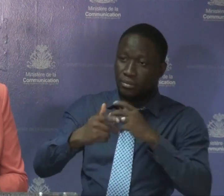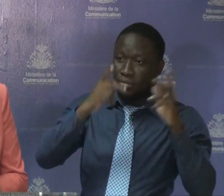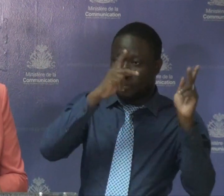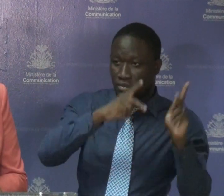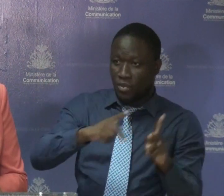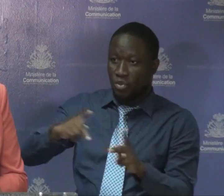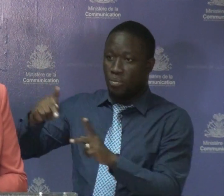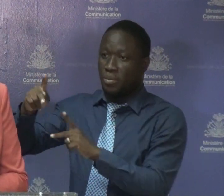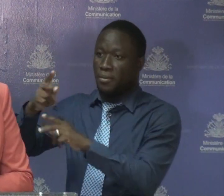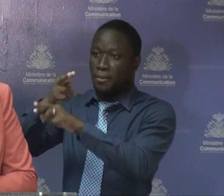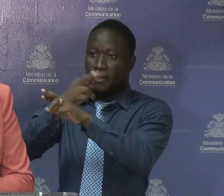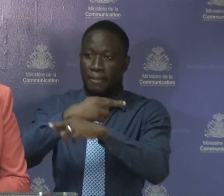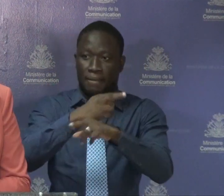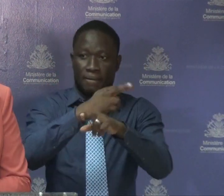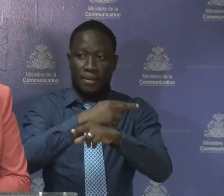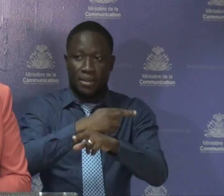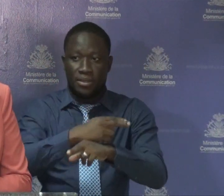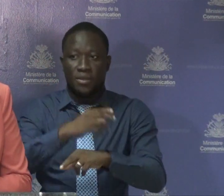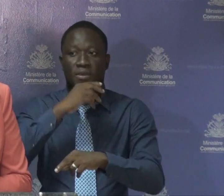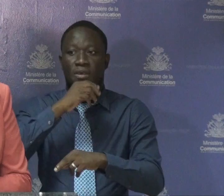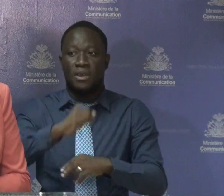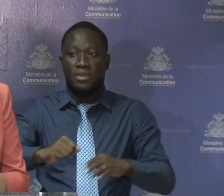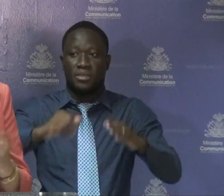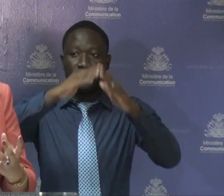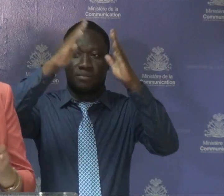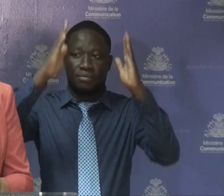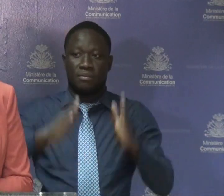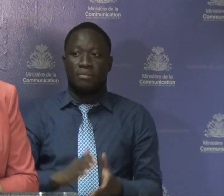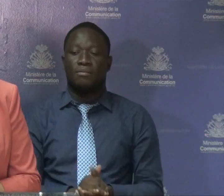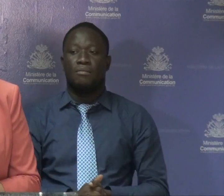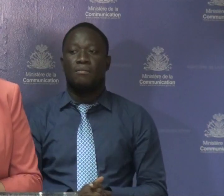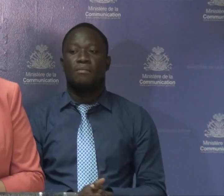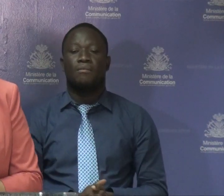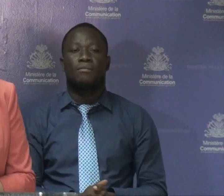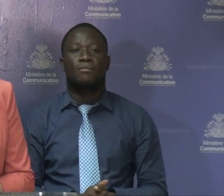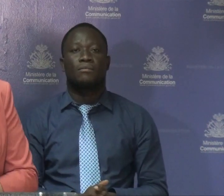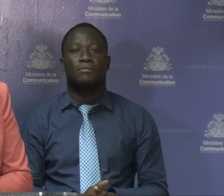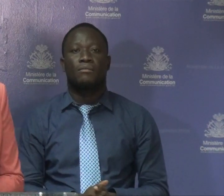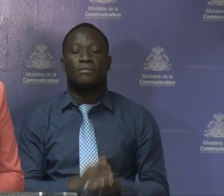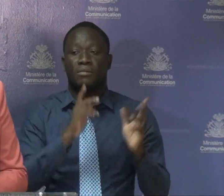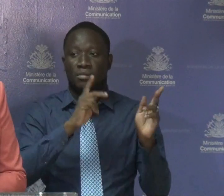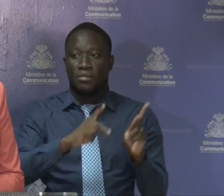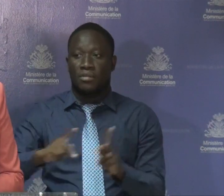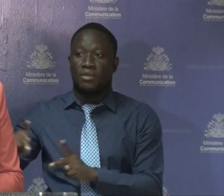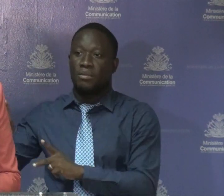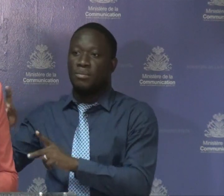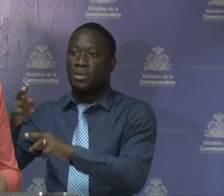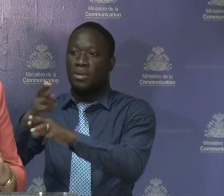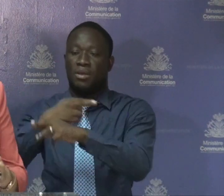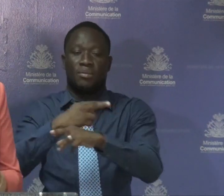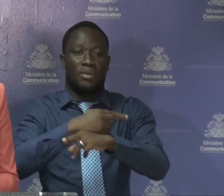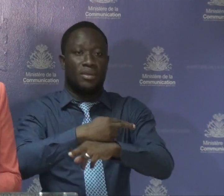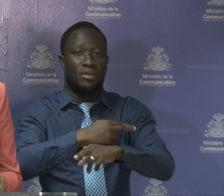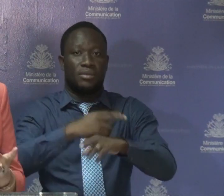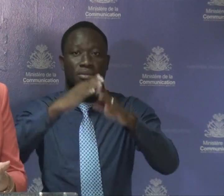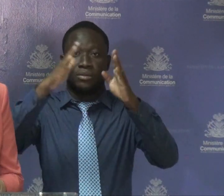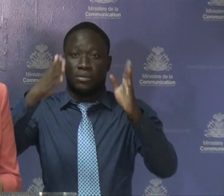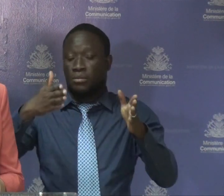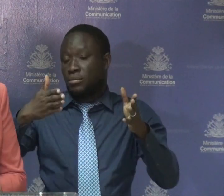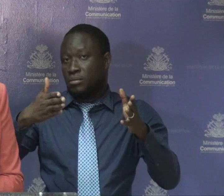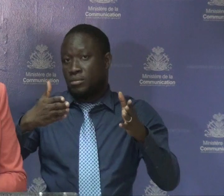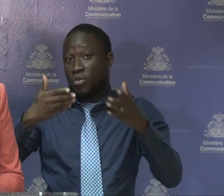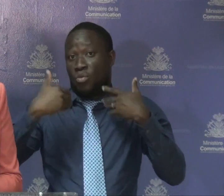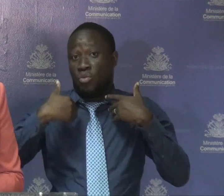plan d'aménagement touristique. Expliquez-nous. Plan d'aménagement touristique, allons dire que on ville,